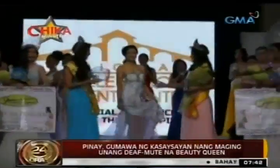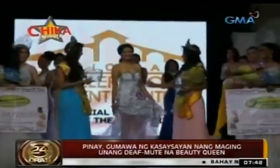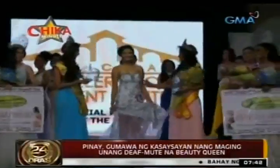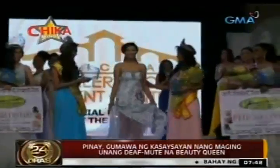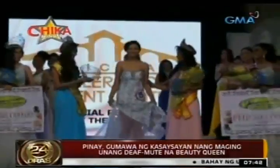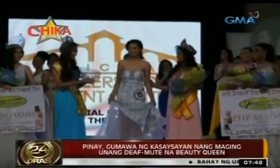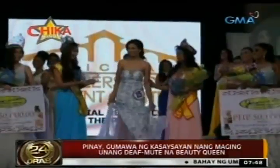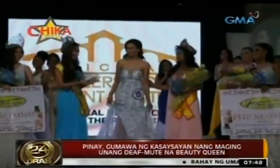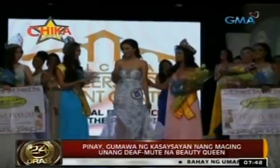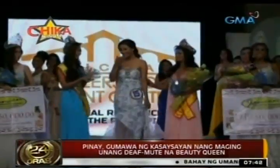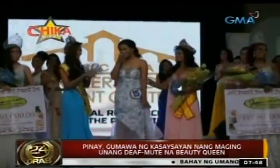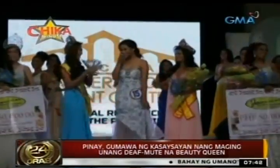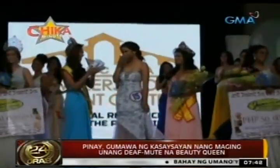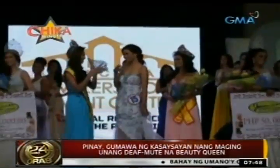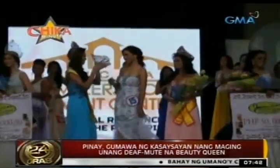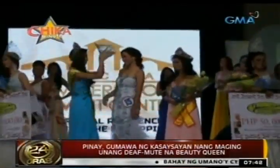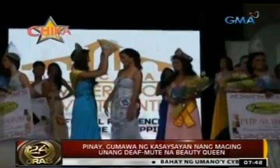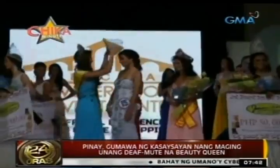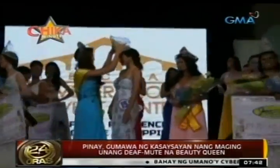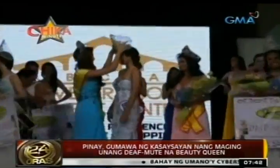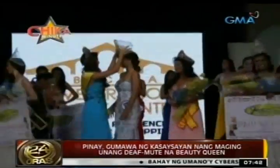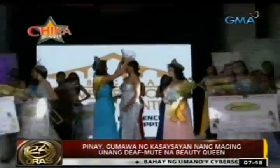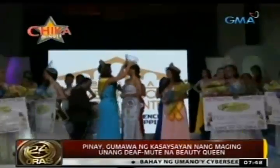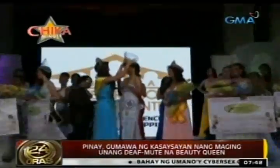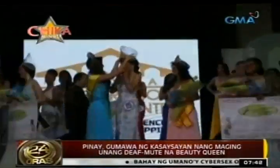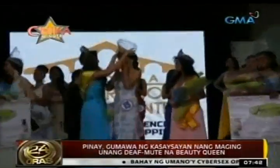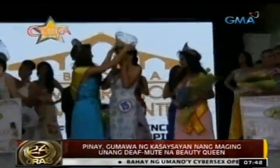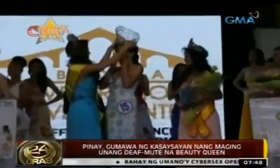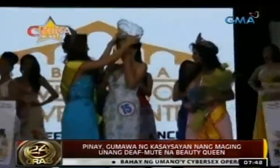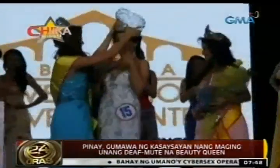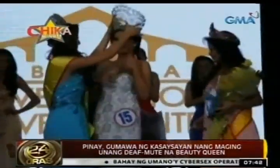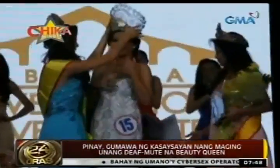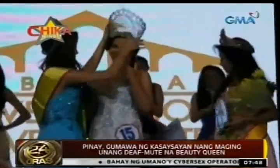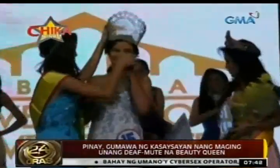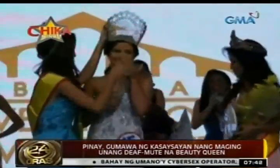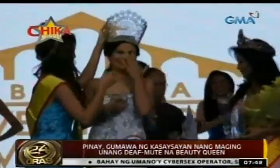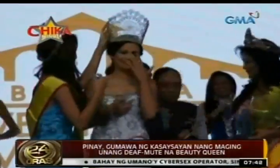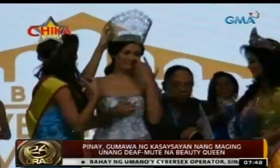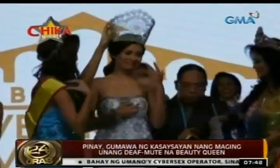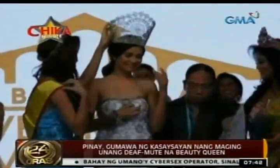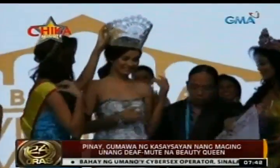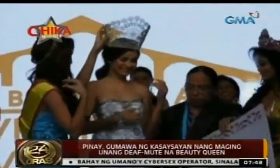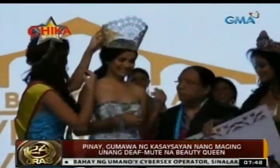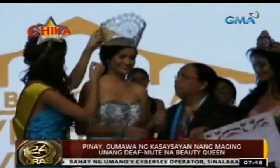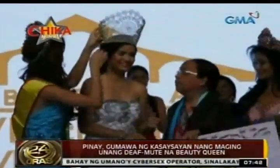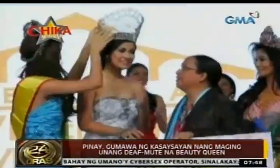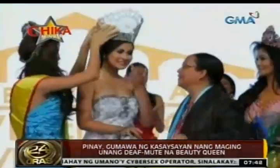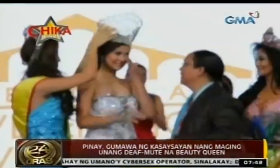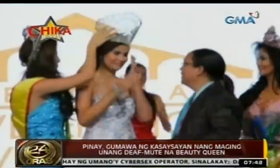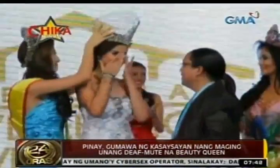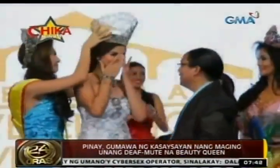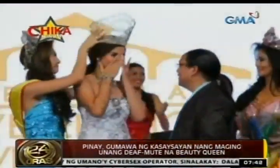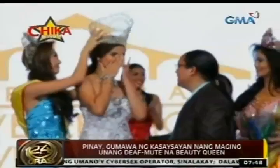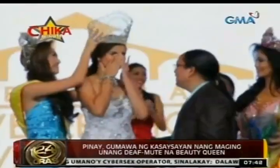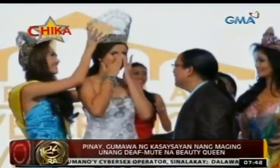ng deaf-mute na si Princess Alanis Pura nang maging kauna-unahang beauty queen na pipi at bingi. Nagwagi si Princess